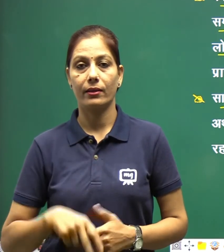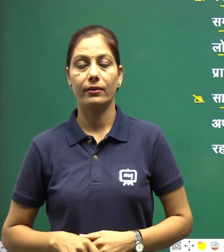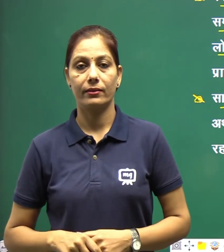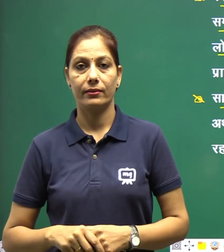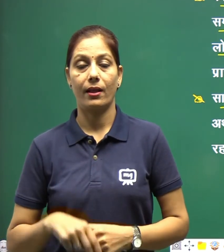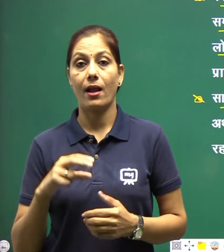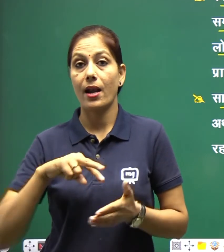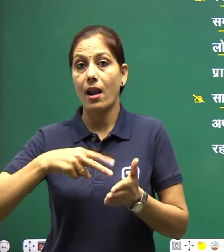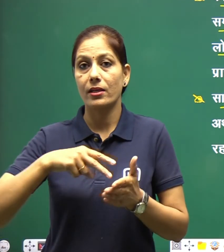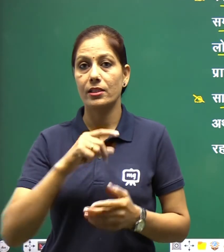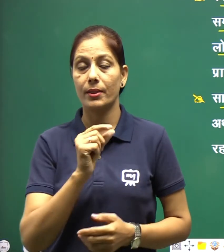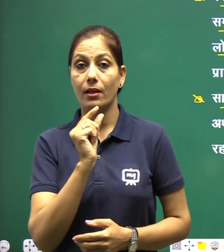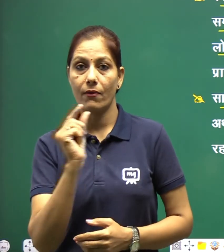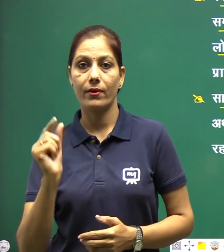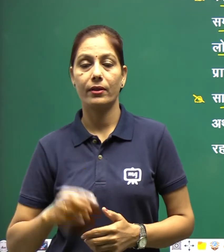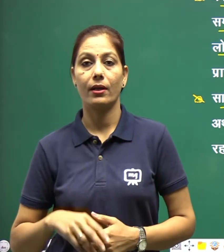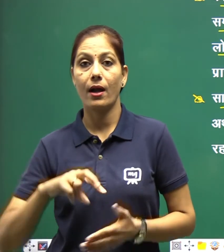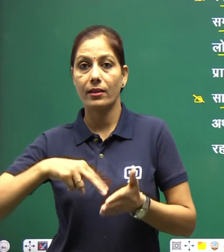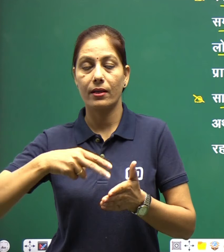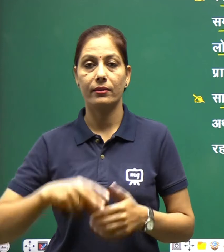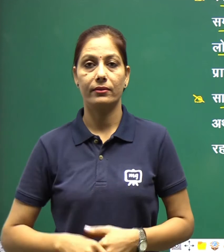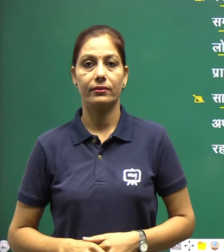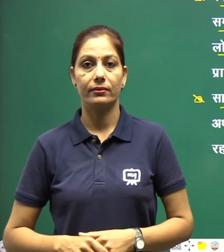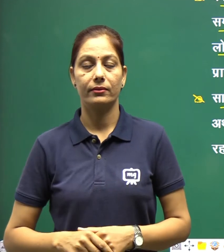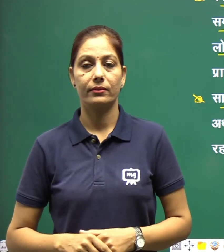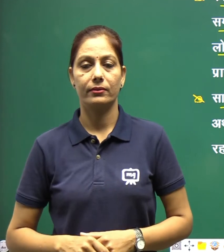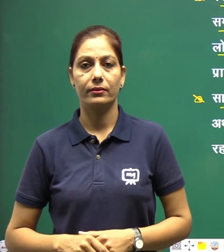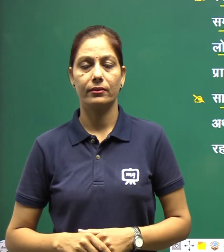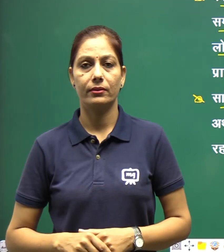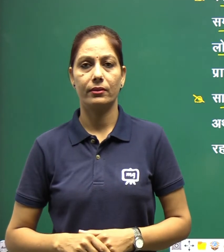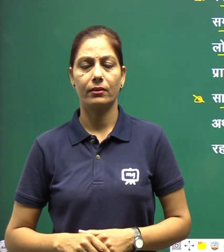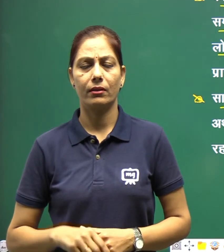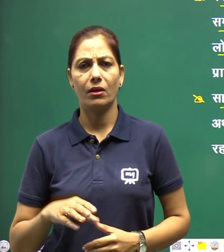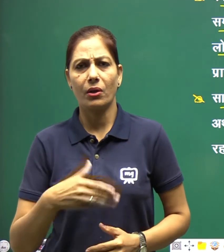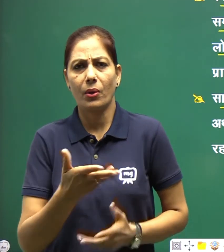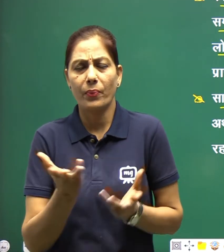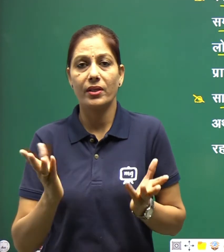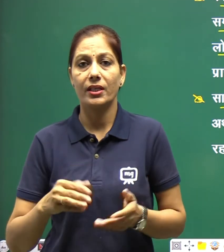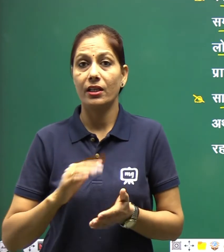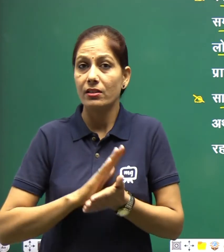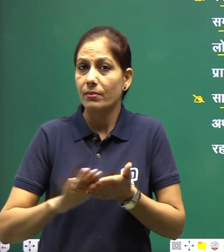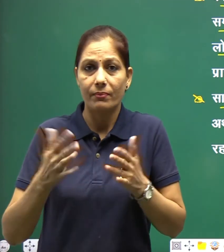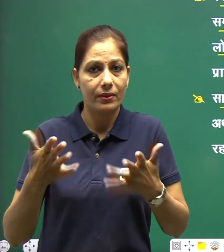अक्षय पात्र अर्थात कभी खाली नहीं होने वाला